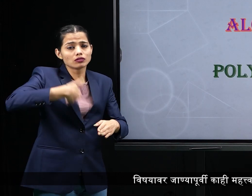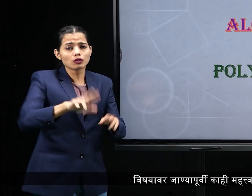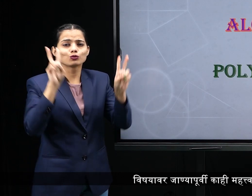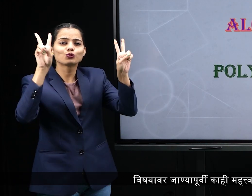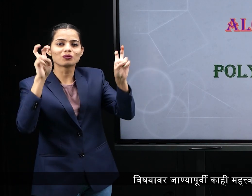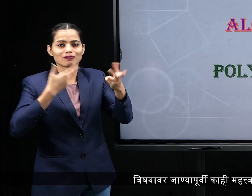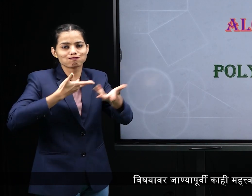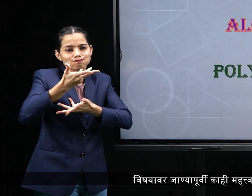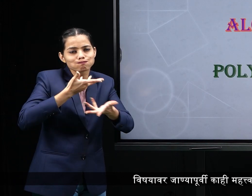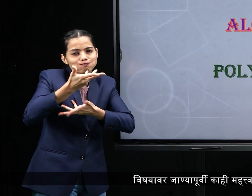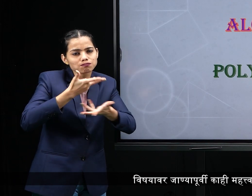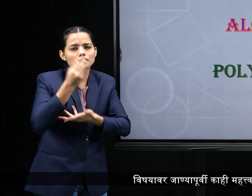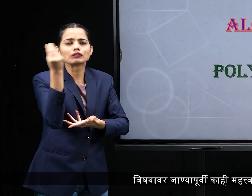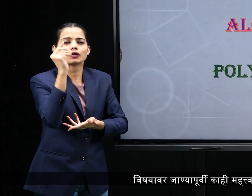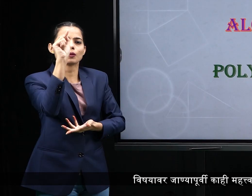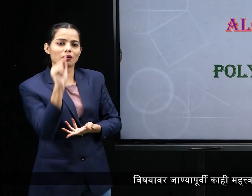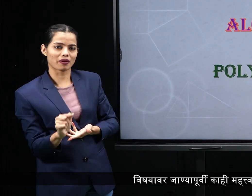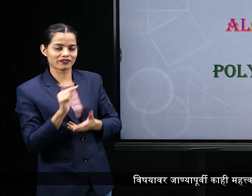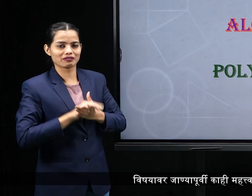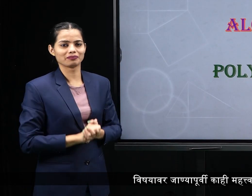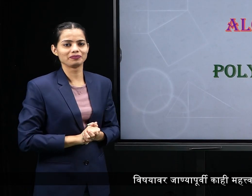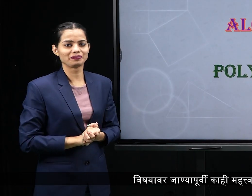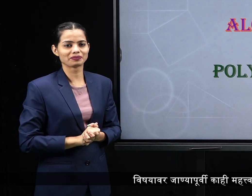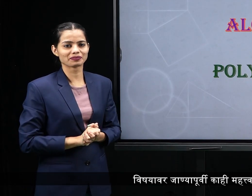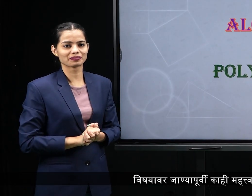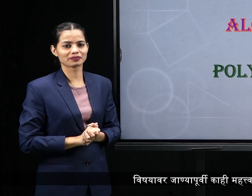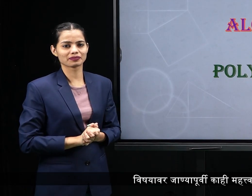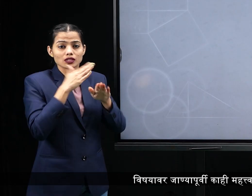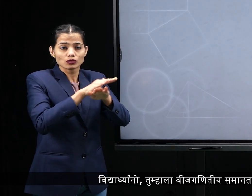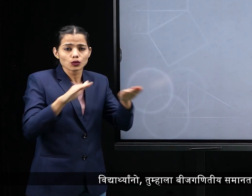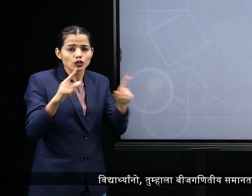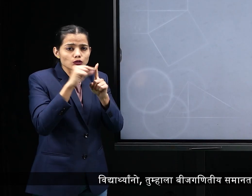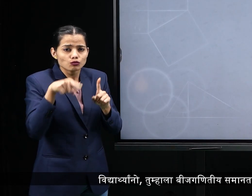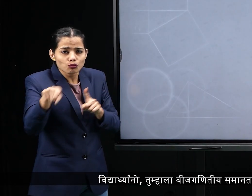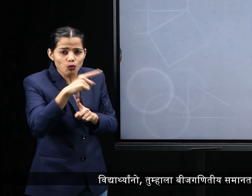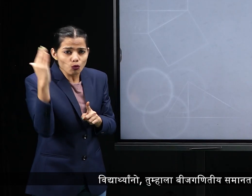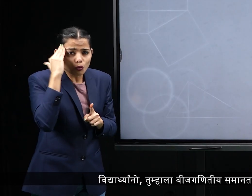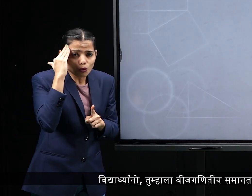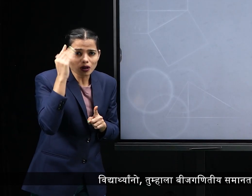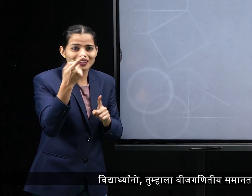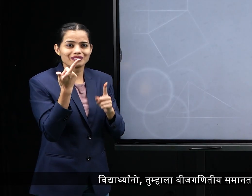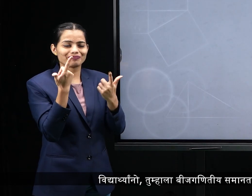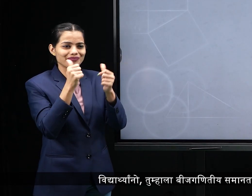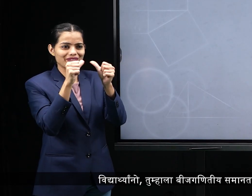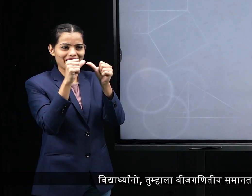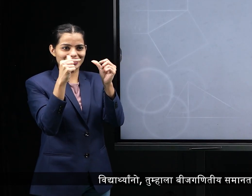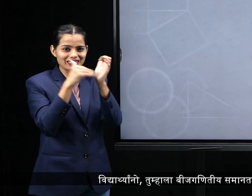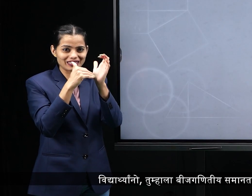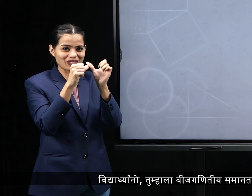विषयावर जाण्यापूर्वी काही महत्त्वाचे मुद्दे समजून घेऊया. विद्यार्थ्यांनो, तुम्हाला बीजगणितीय समानता